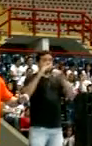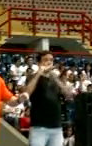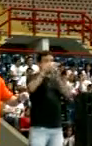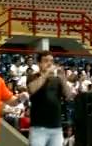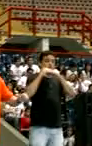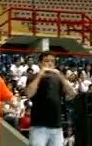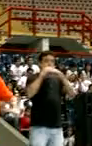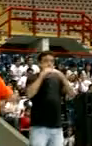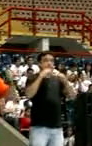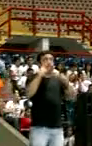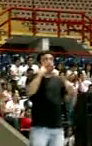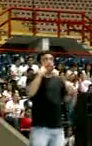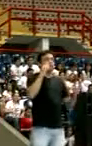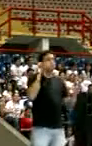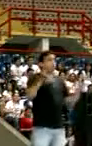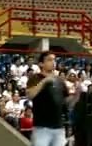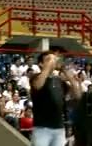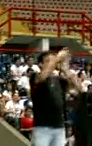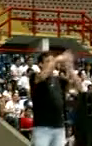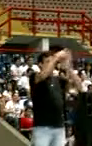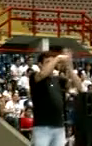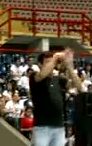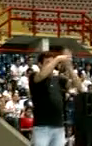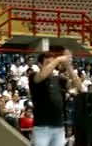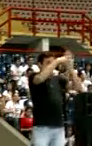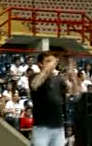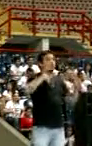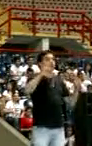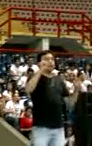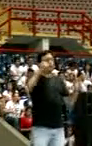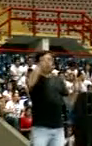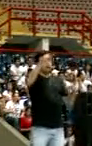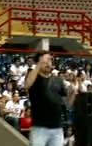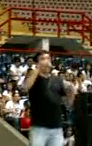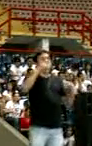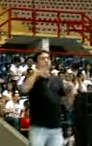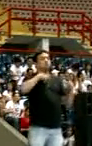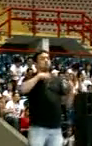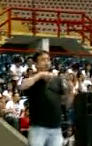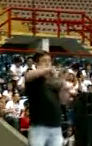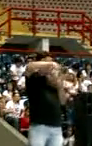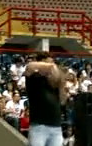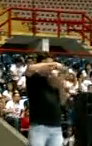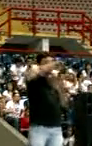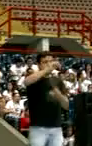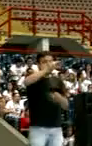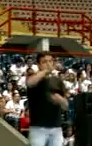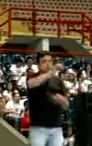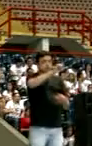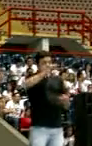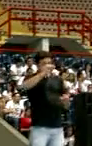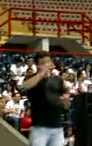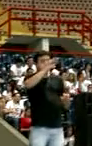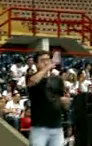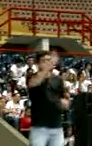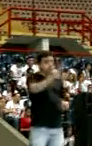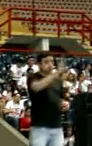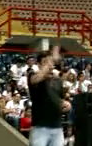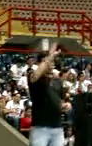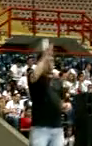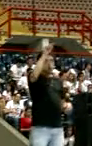mal, botar um texto e falar sobre as revoltas comunais. As revoltas comunais na